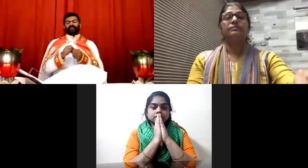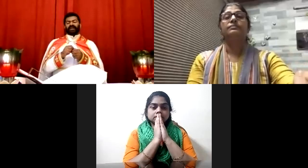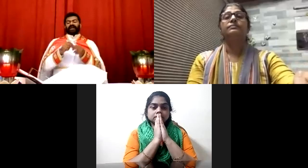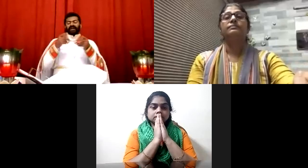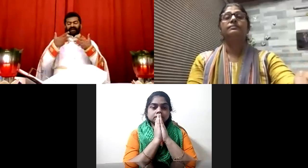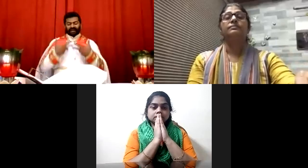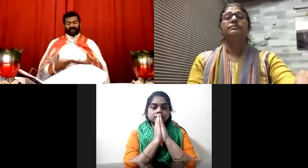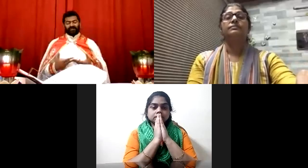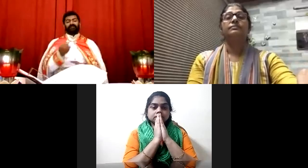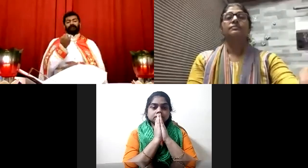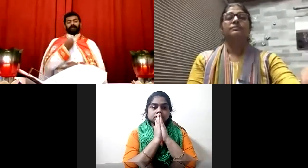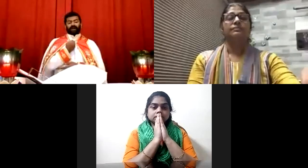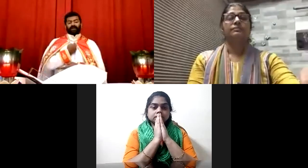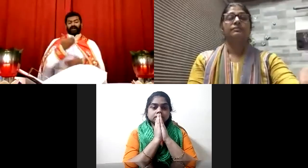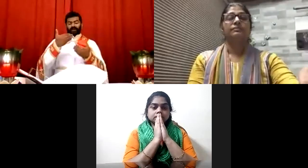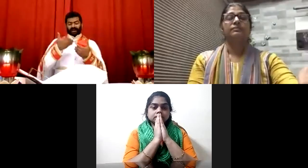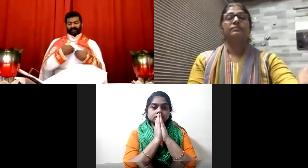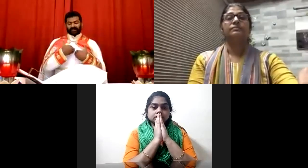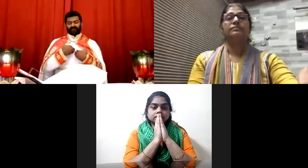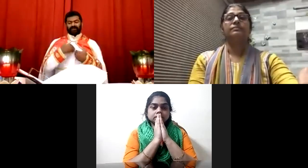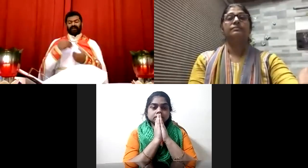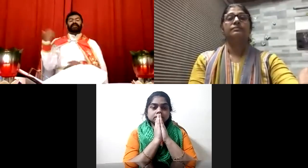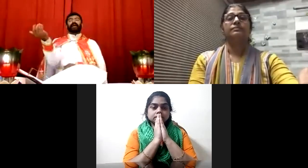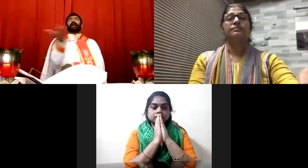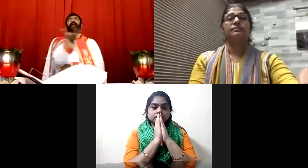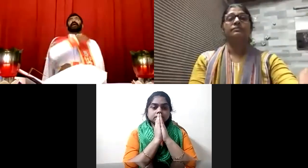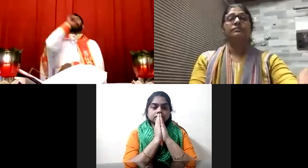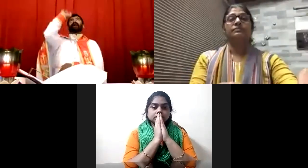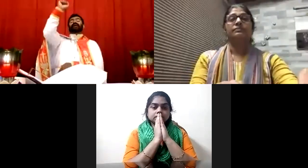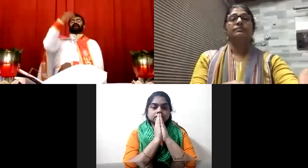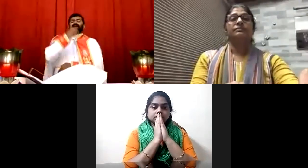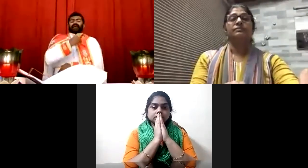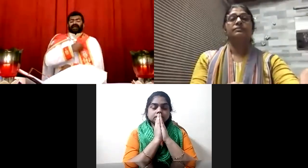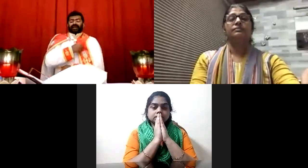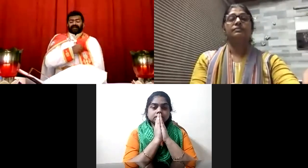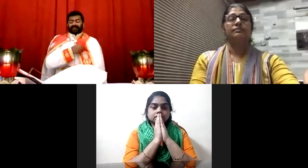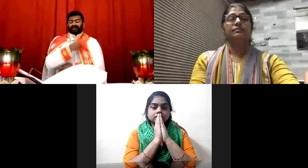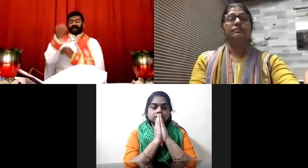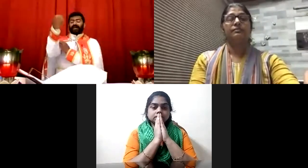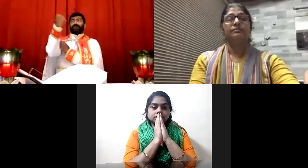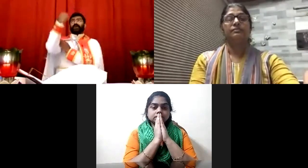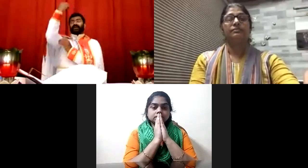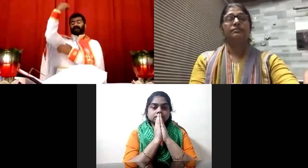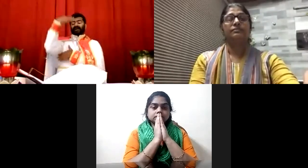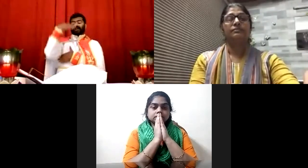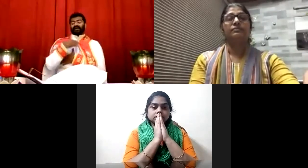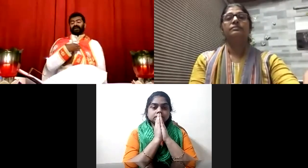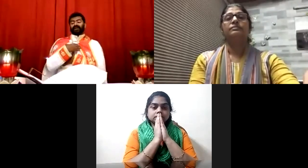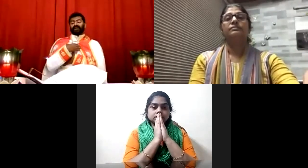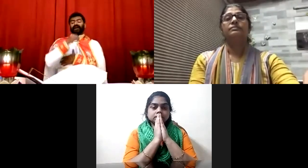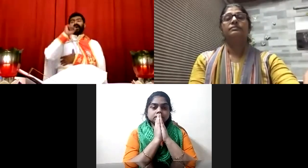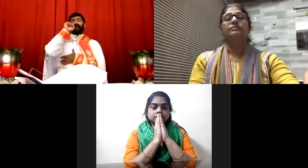ആകുവാൻ എളിയവരും പാപികളുമായിരുന്നിട്ടും ഞങ്ങളെ അങ്ങ് കാരുണ്യാദ്രകത്താൽ